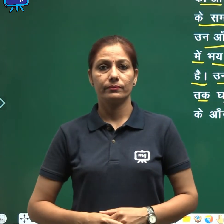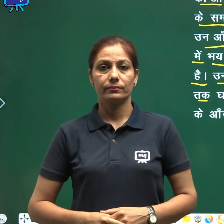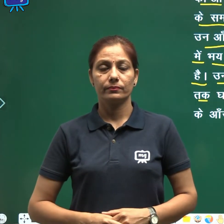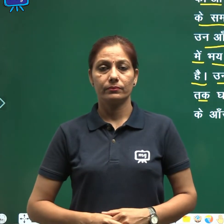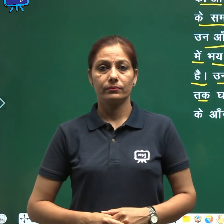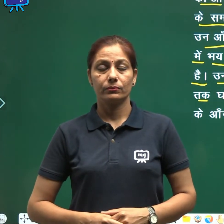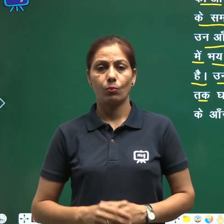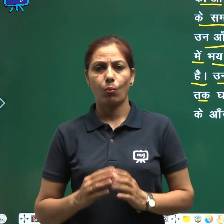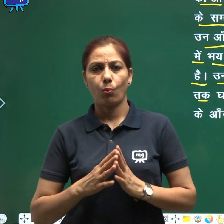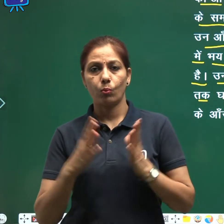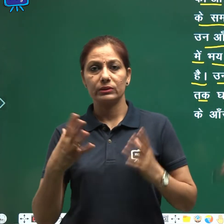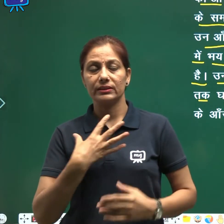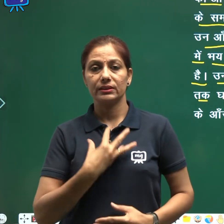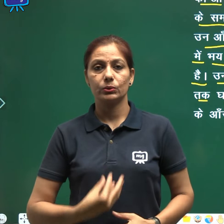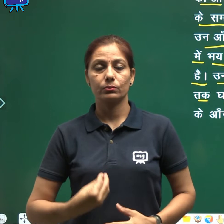घोर दुख